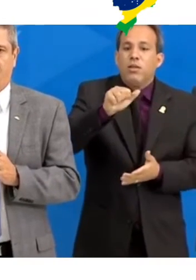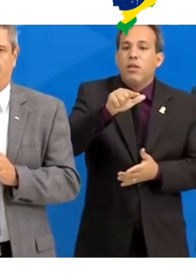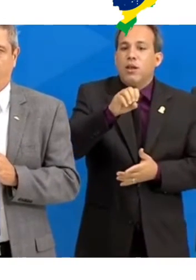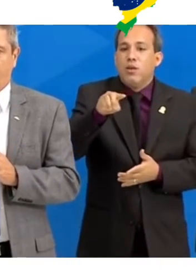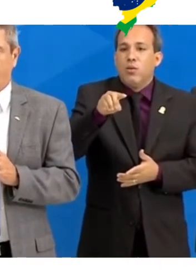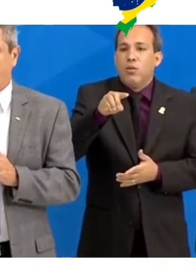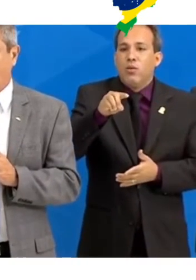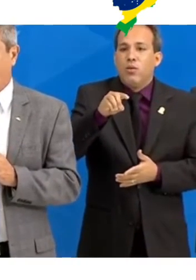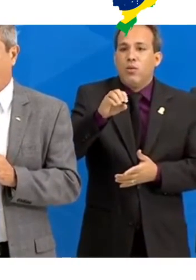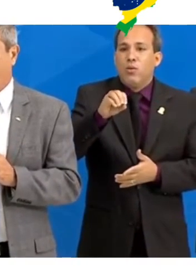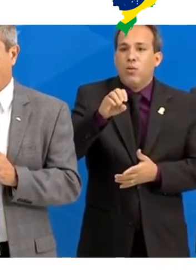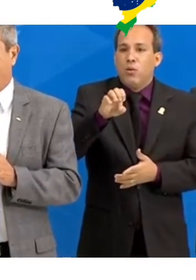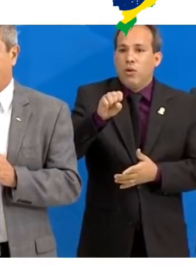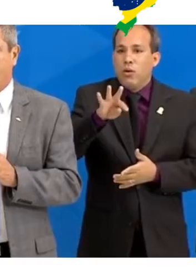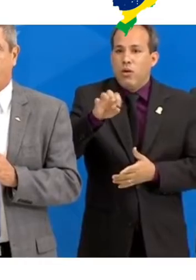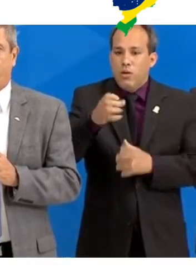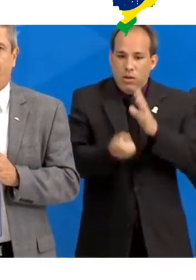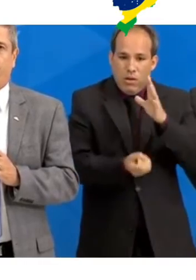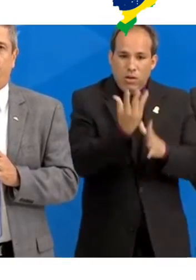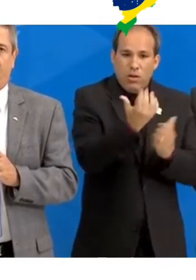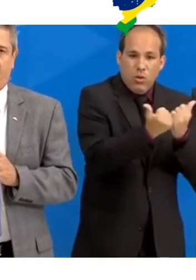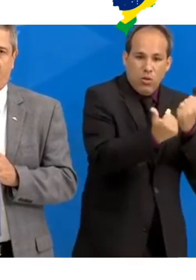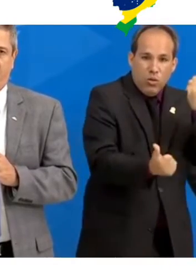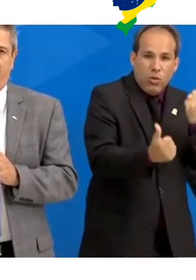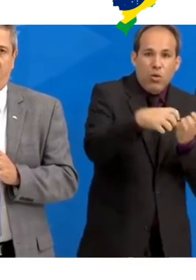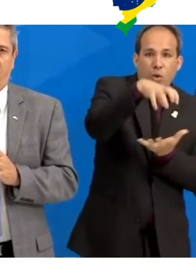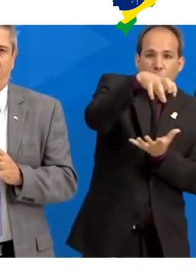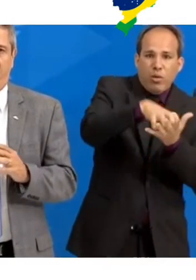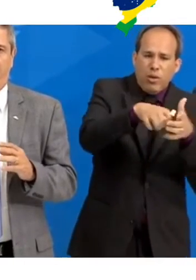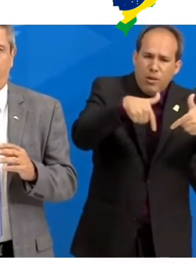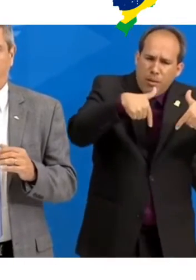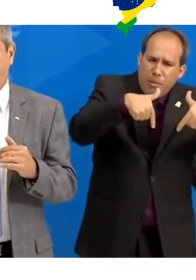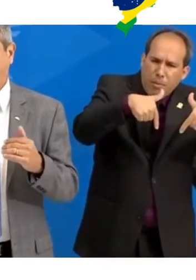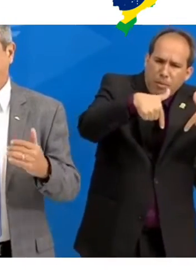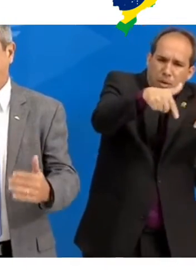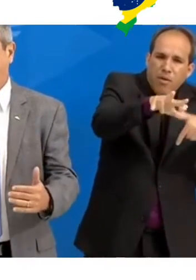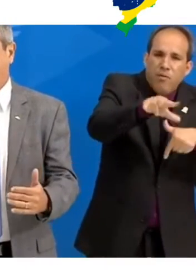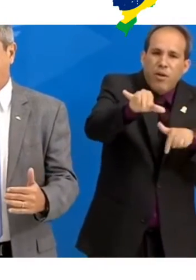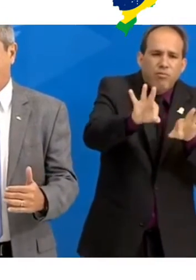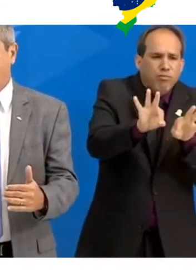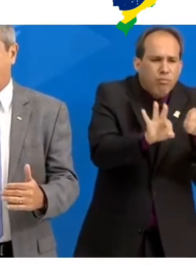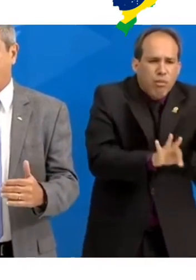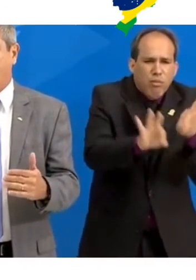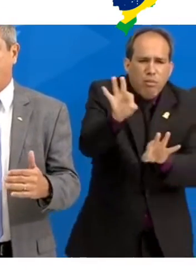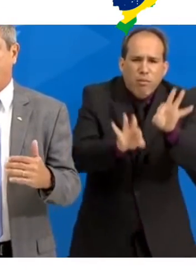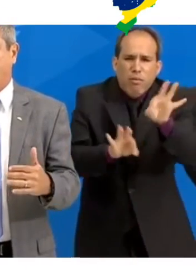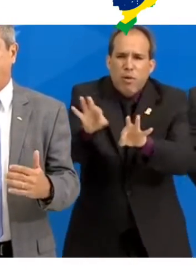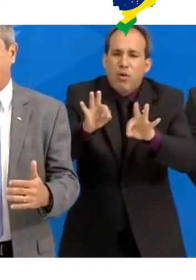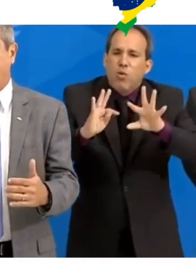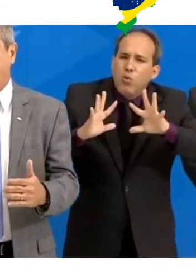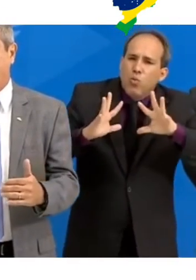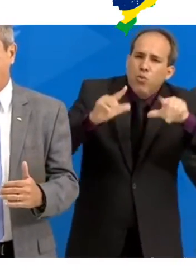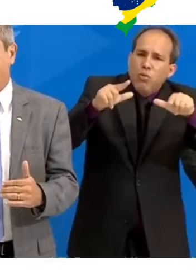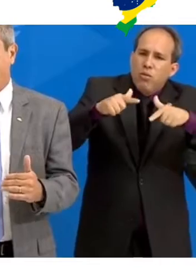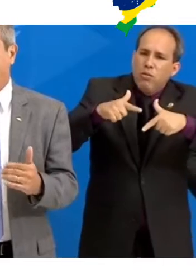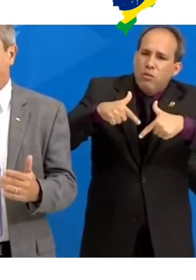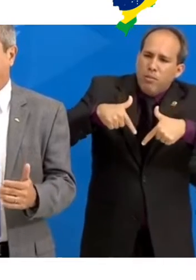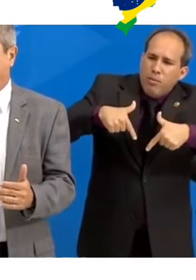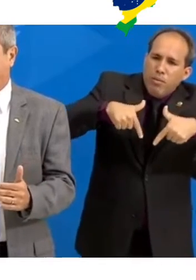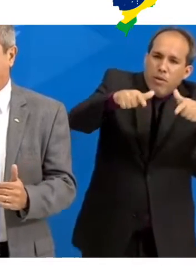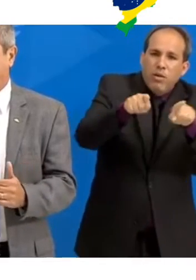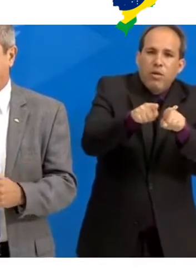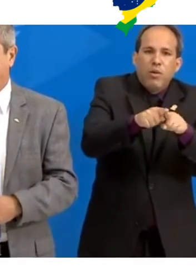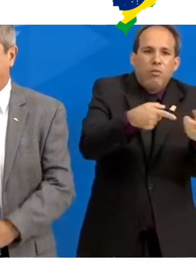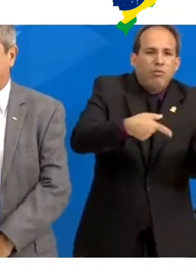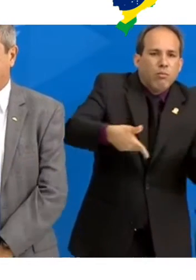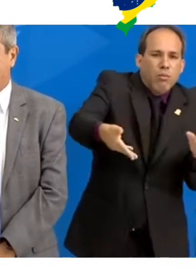nós instalamos o Comitê de Operações, que vai operacionalizar todas as ações e agilizar